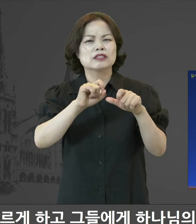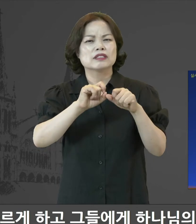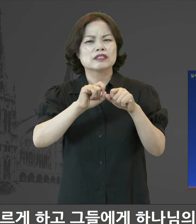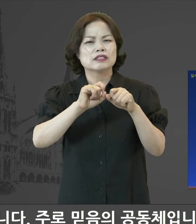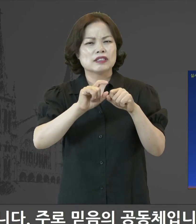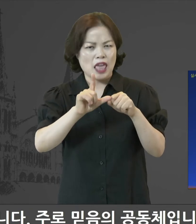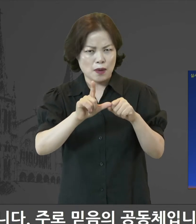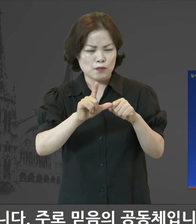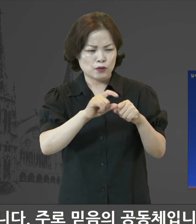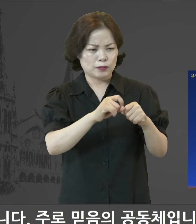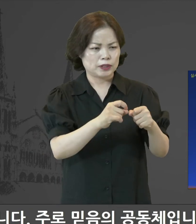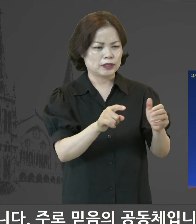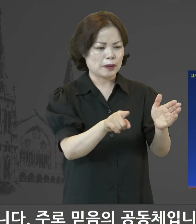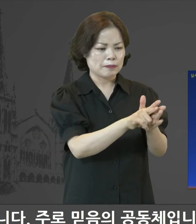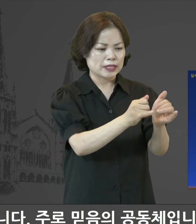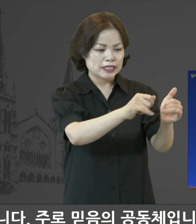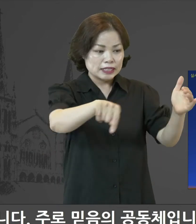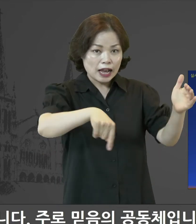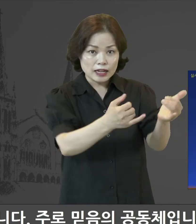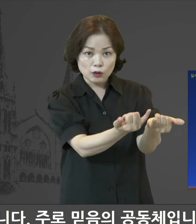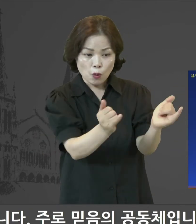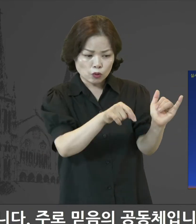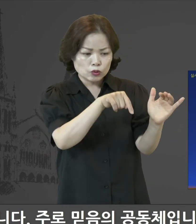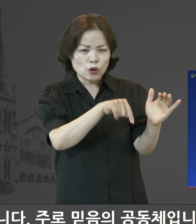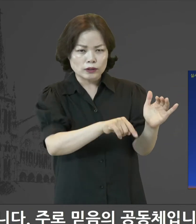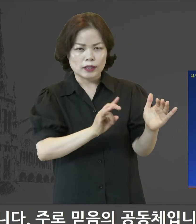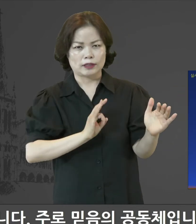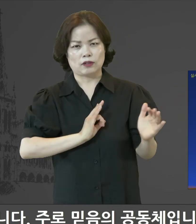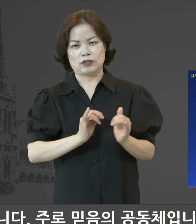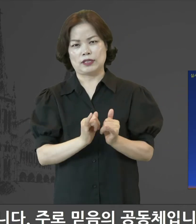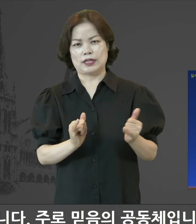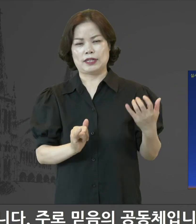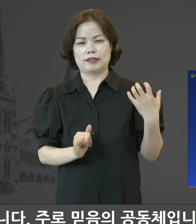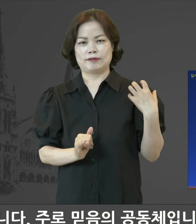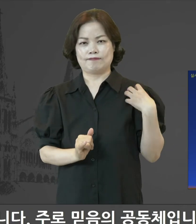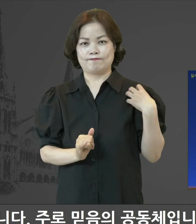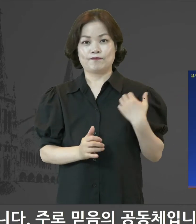일했습니다. 이것이 사도들과 약간의 차이점이죠.